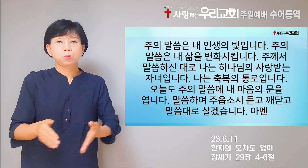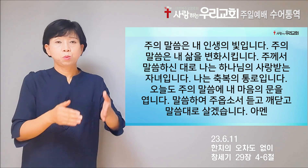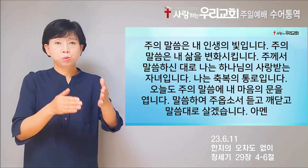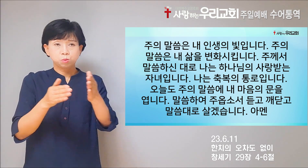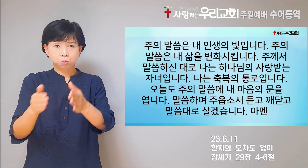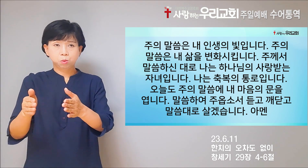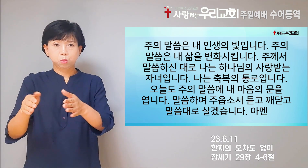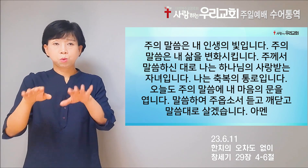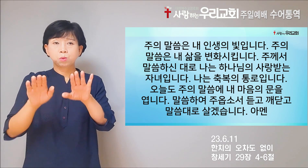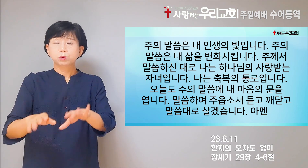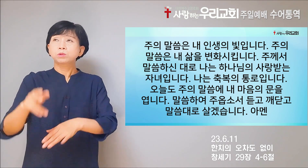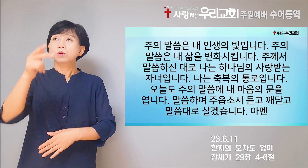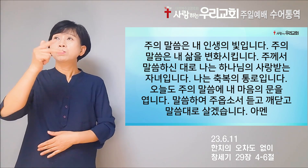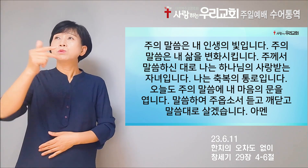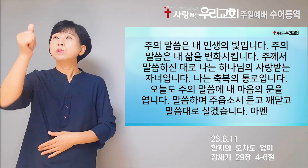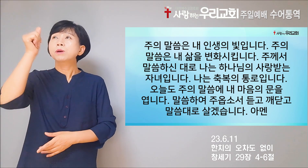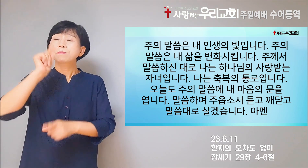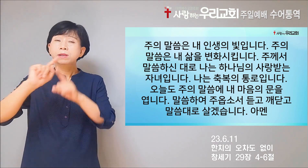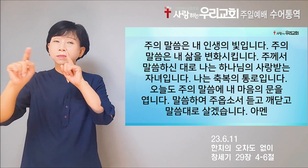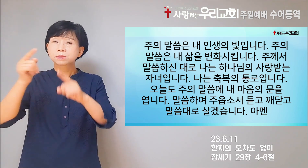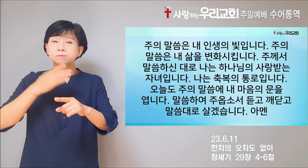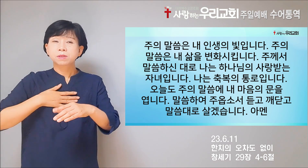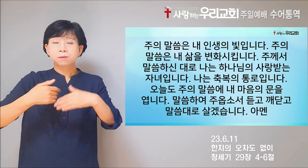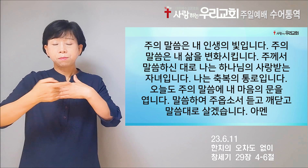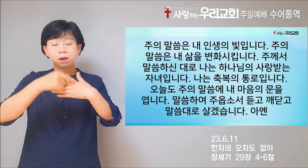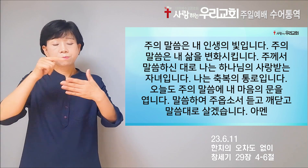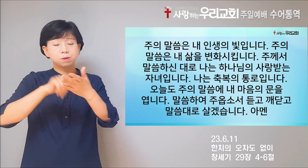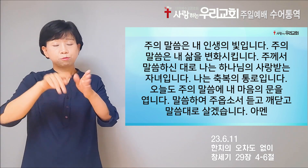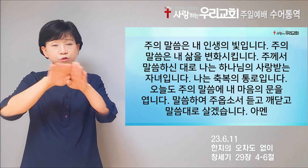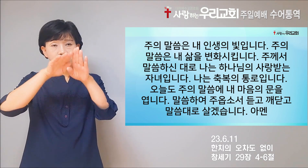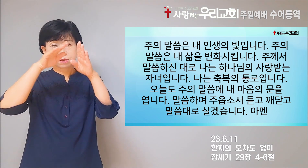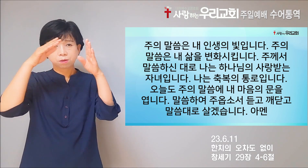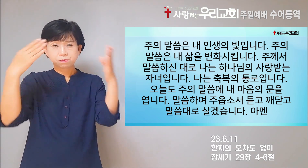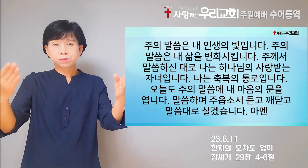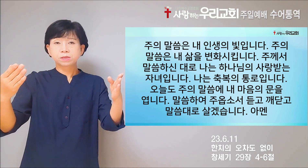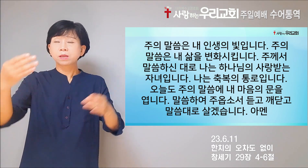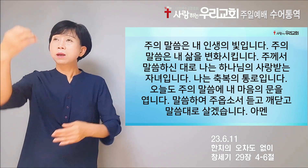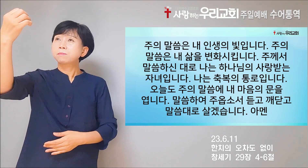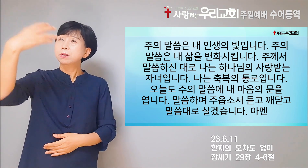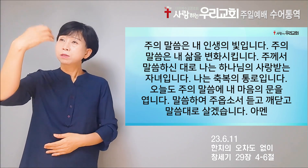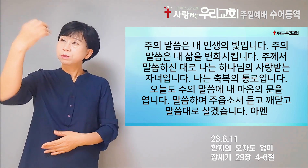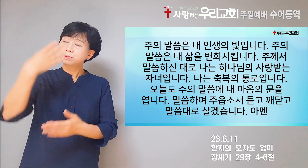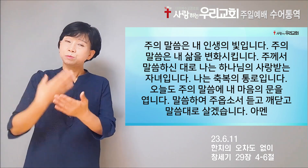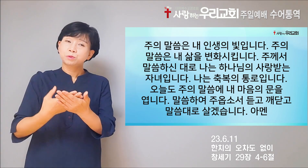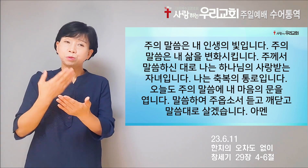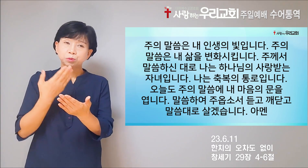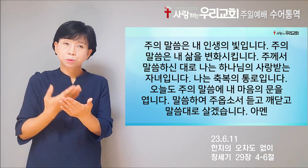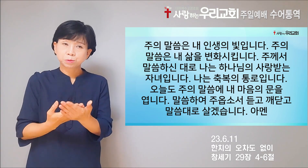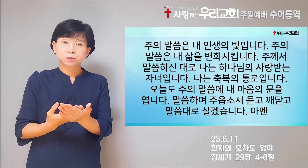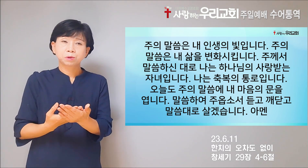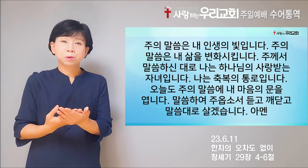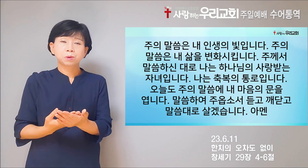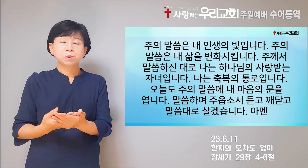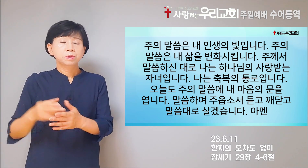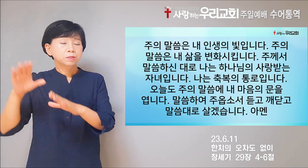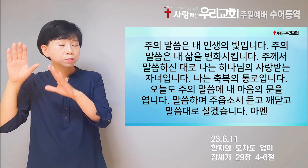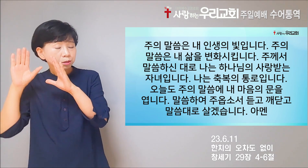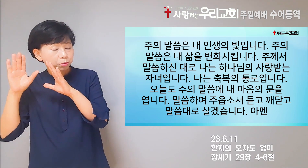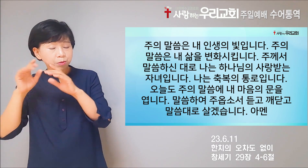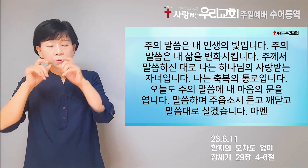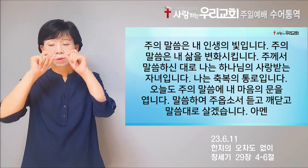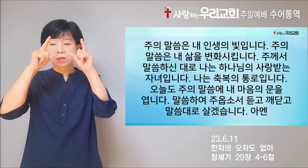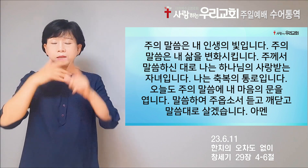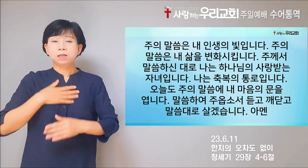통로입니다. 오늘도 주의 말씀에 내 마음의 문을 엽니다. 말씀하여 주옵소서. 듣고